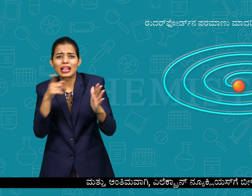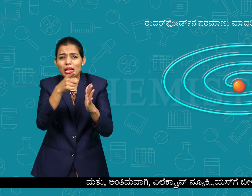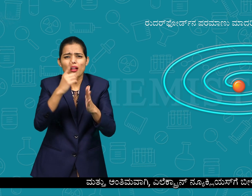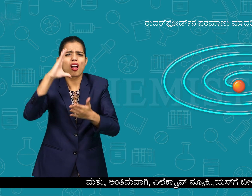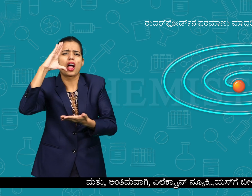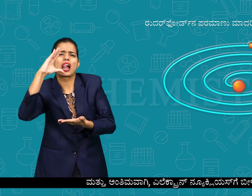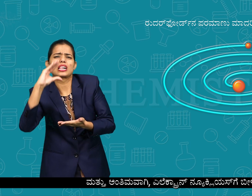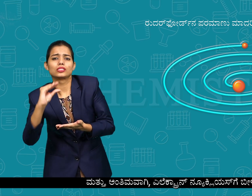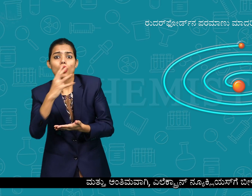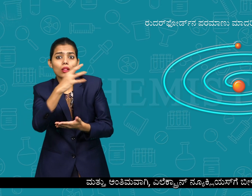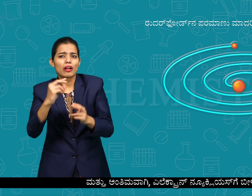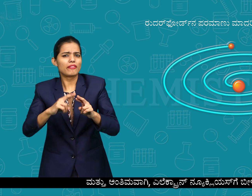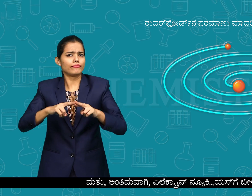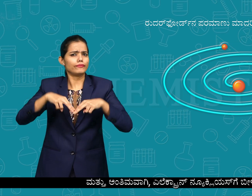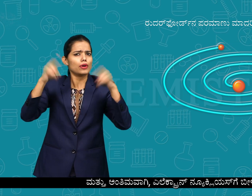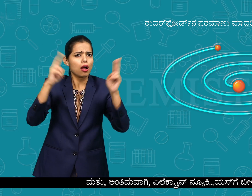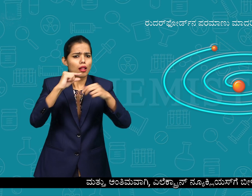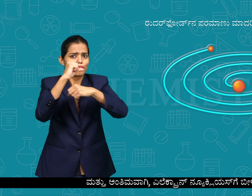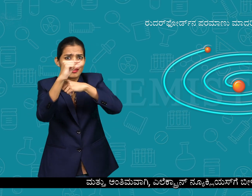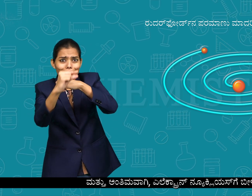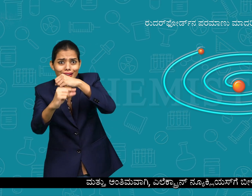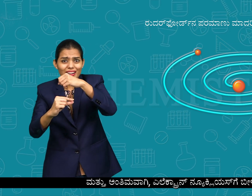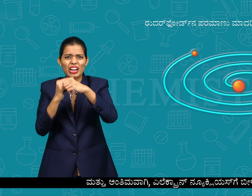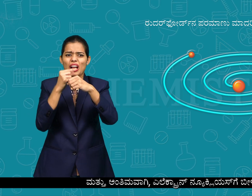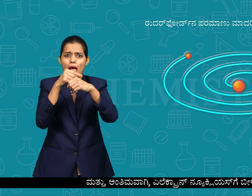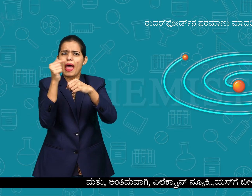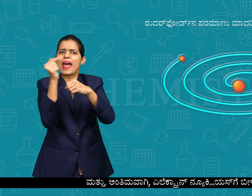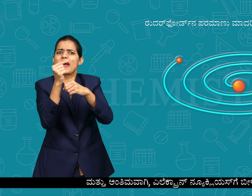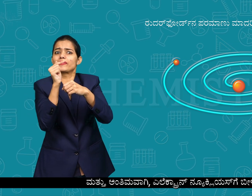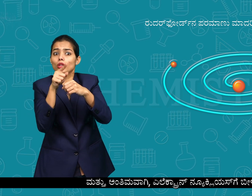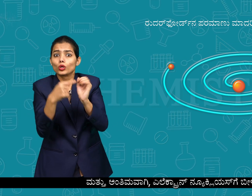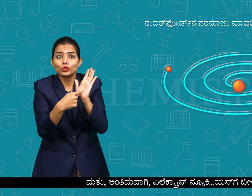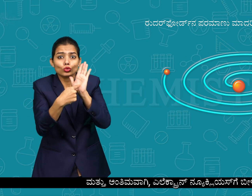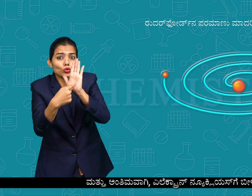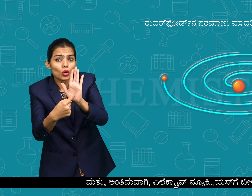ಎಲೆಕ್ಟ್ರಾನ್ ನ್ಯೂಕ್ಲಿಯಸ್ಗೆ ಬೀಳಬೇಕು.